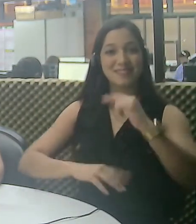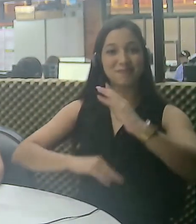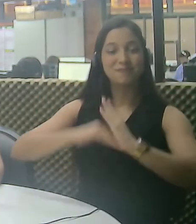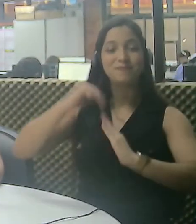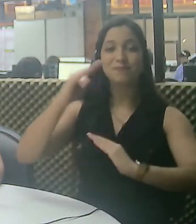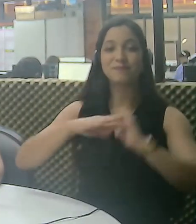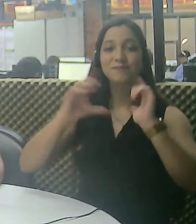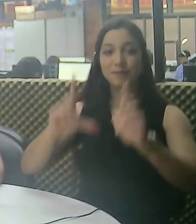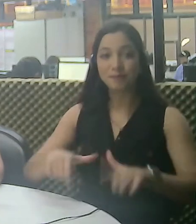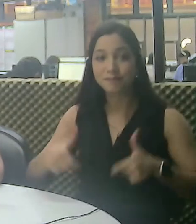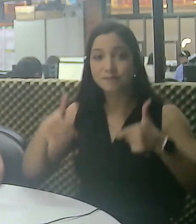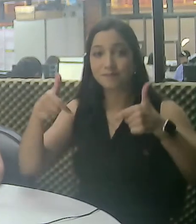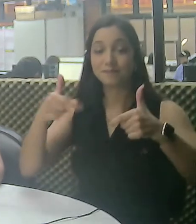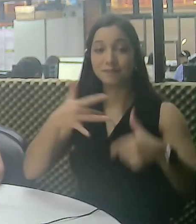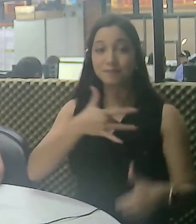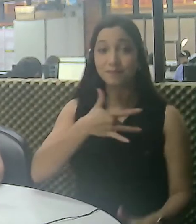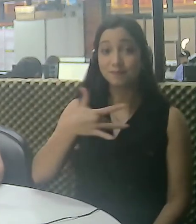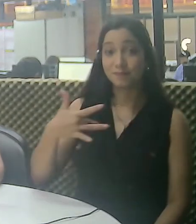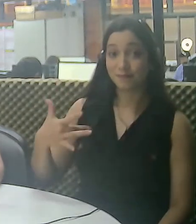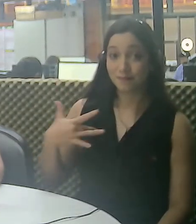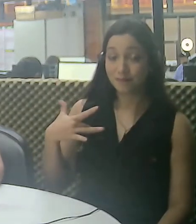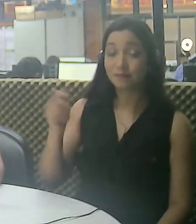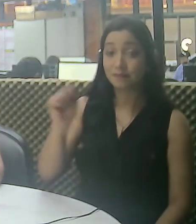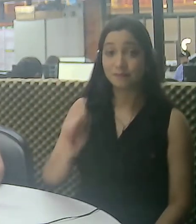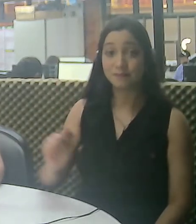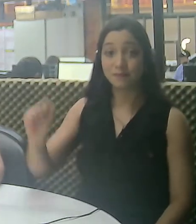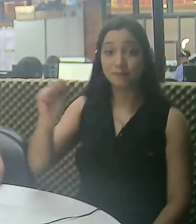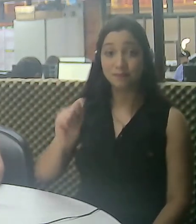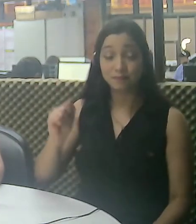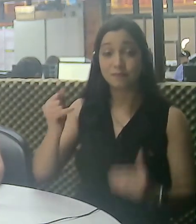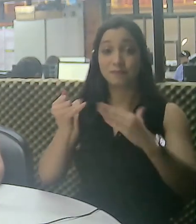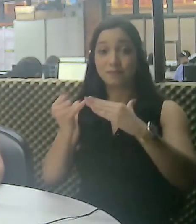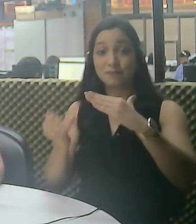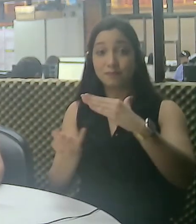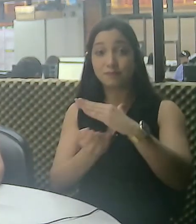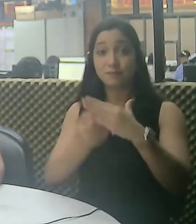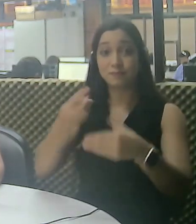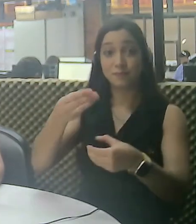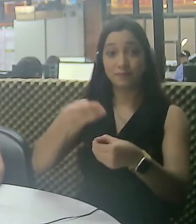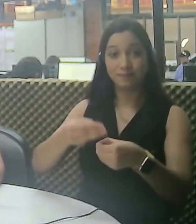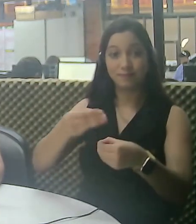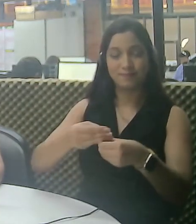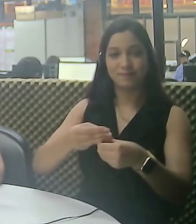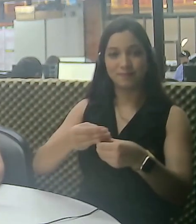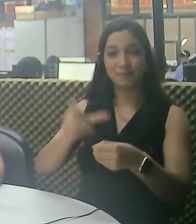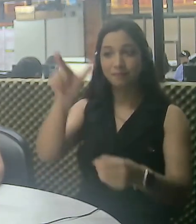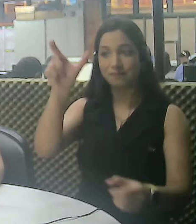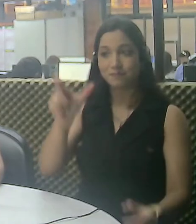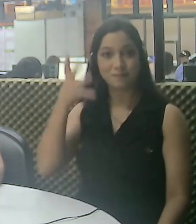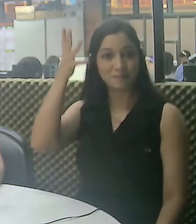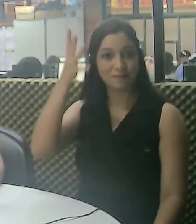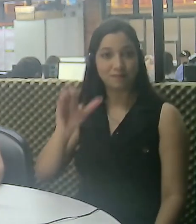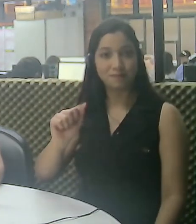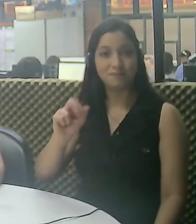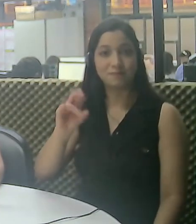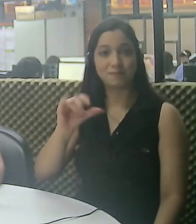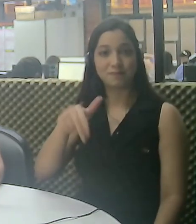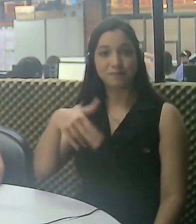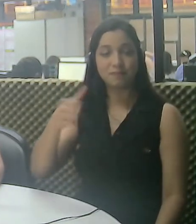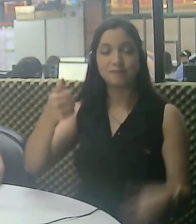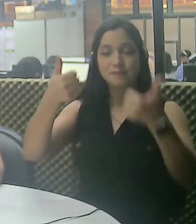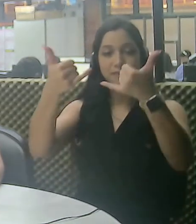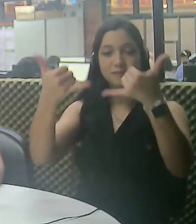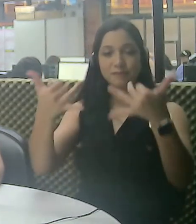profissionais que atuam na área da saúde, de associações e entidades do município. A palestrante Carolina Gil fala mais